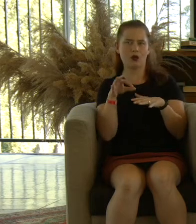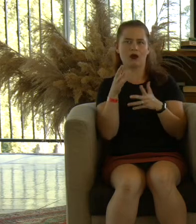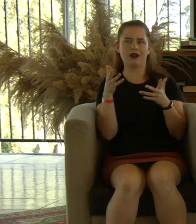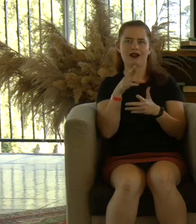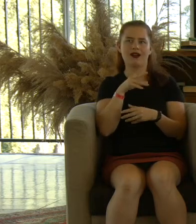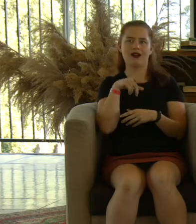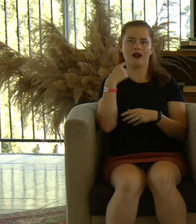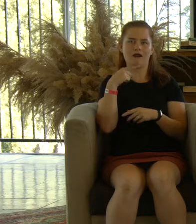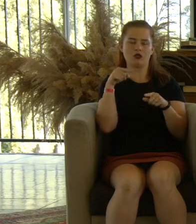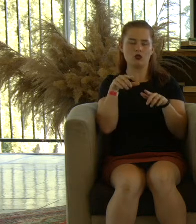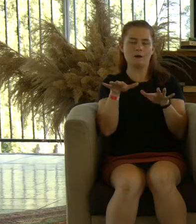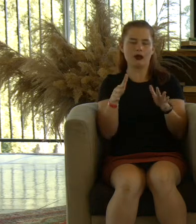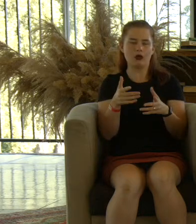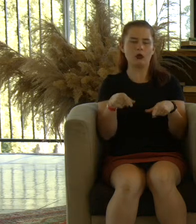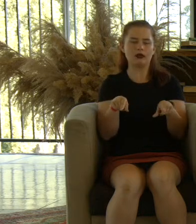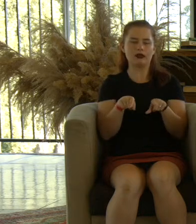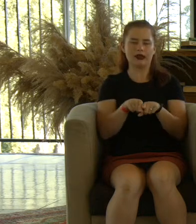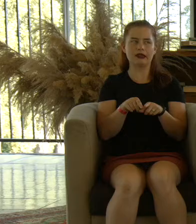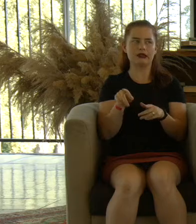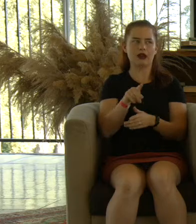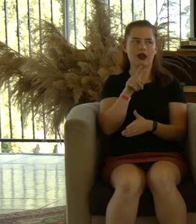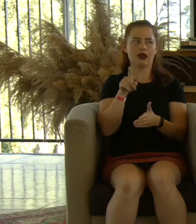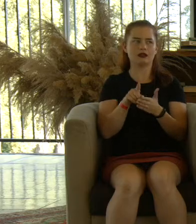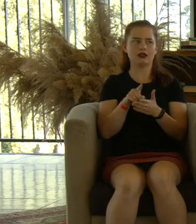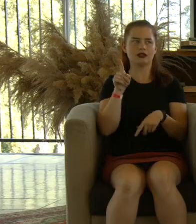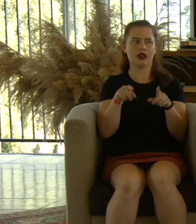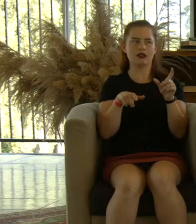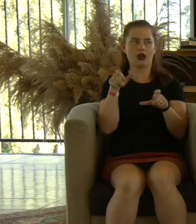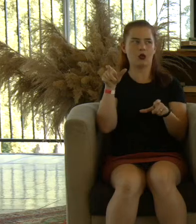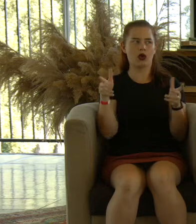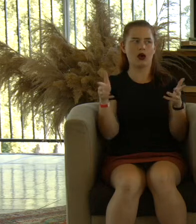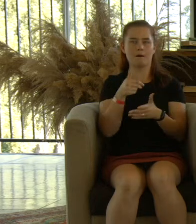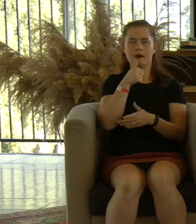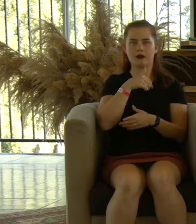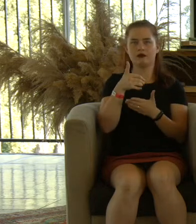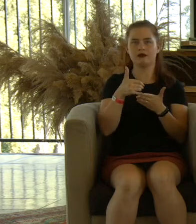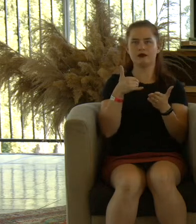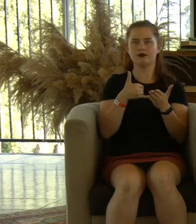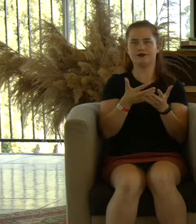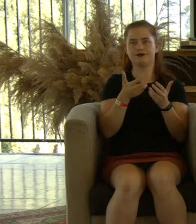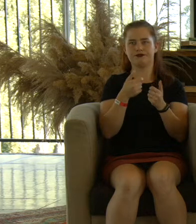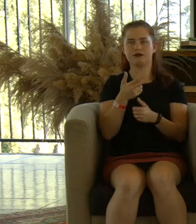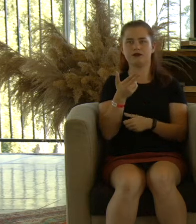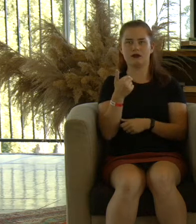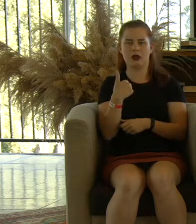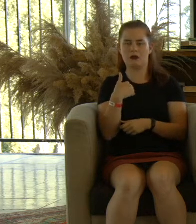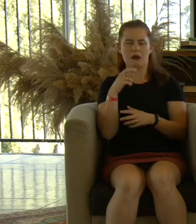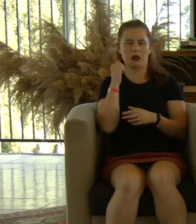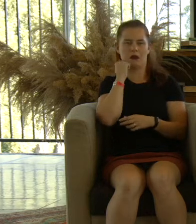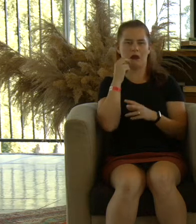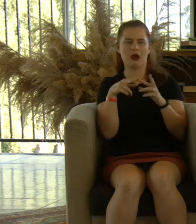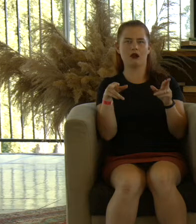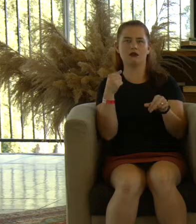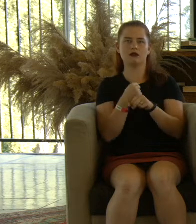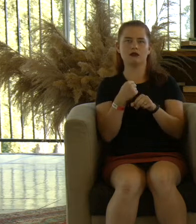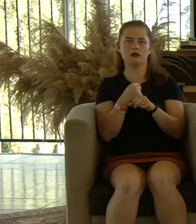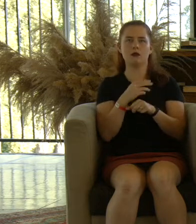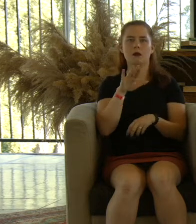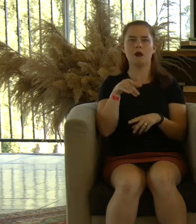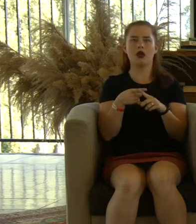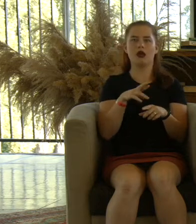И вот происходит так. Конечно же, вы, некоторые люди, которые пробуют натуральное вино, говорят, тю, так моя бабушка делает то же самое. Я после